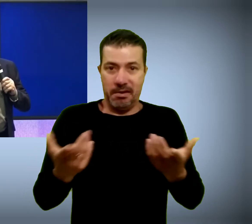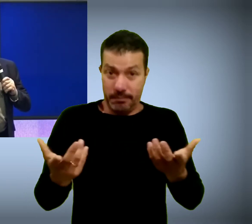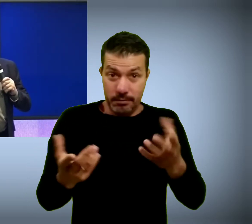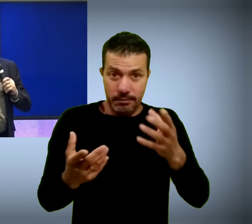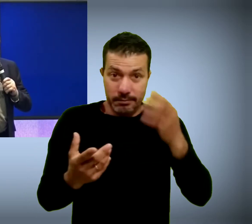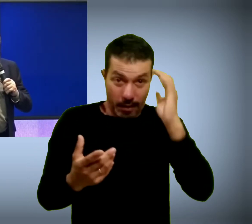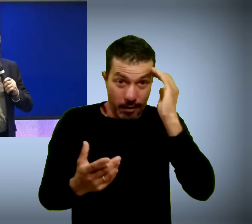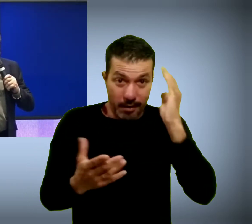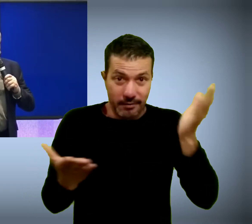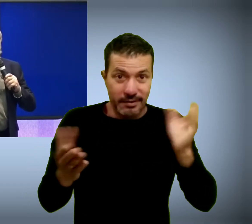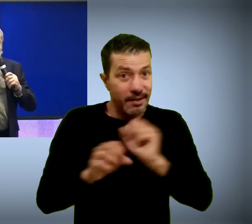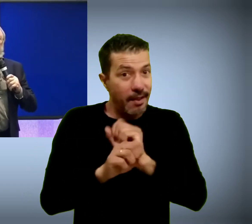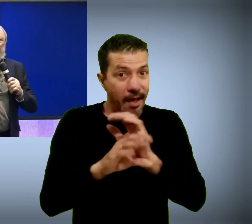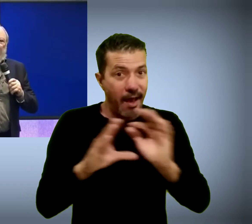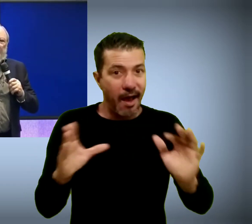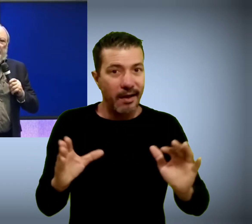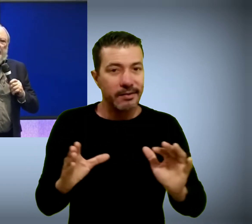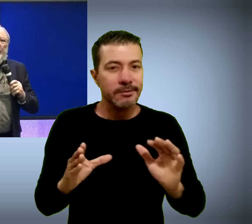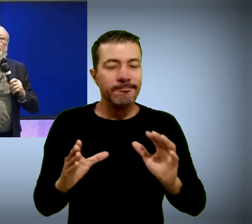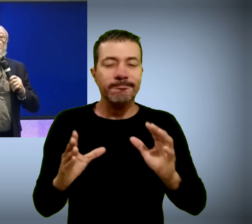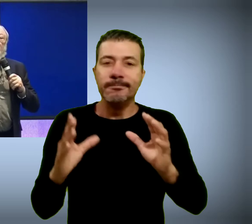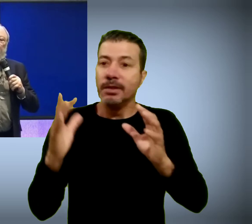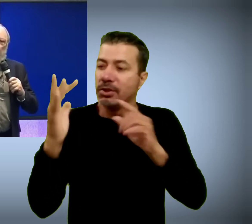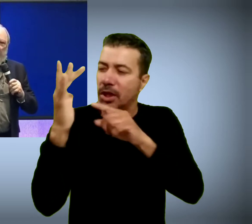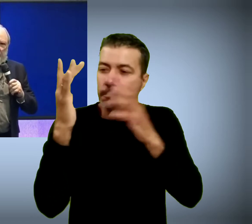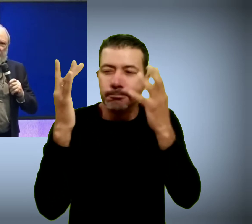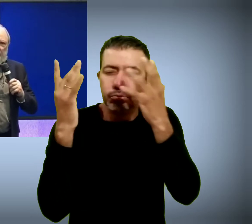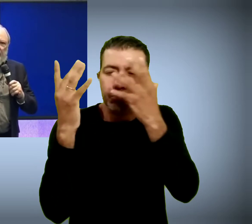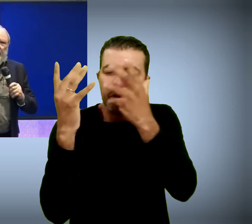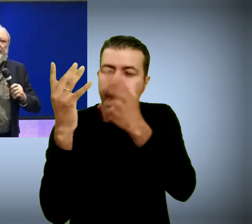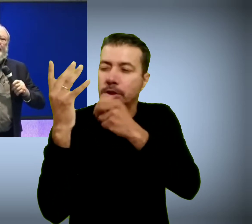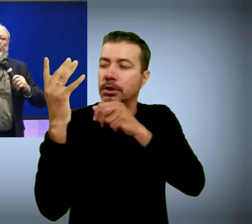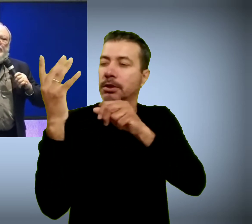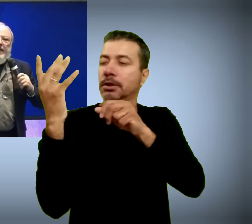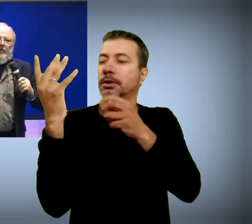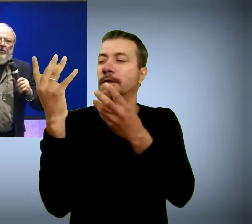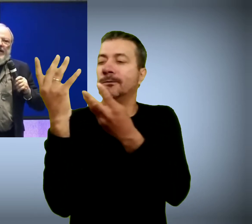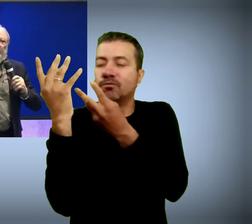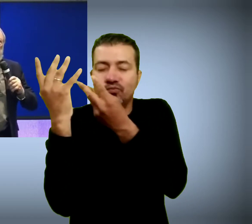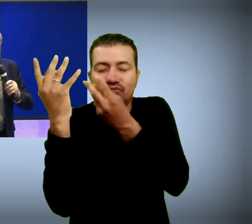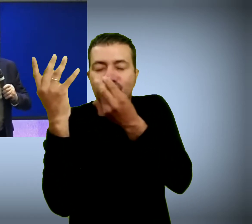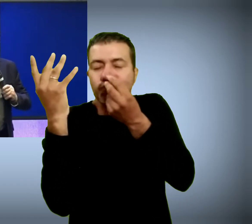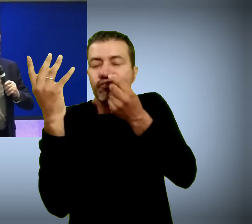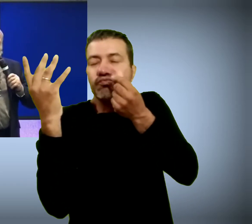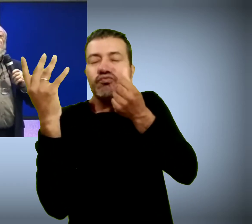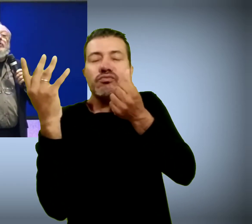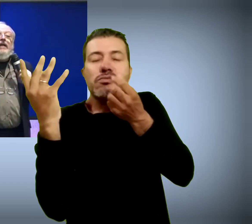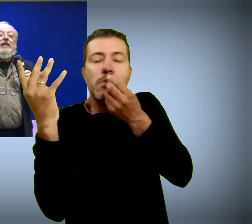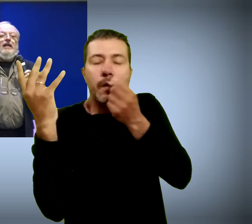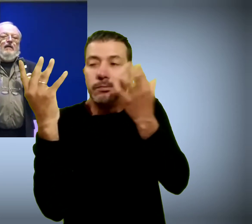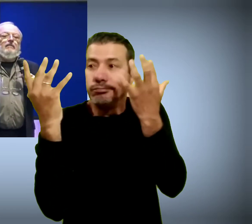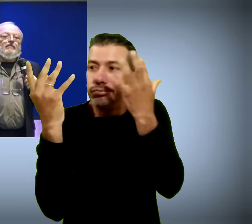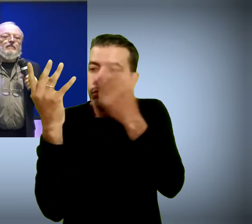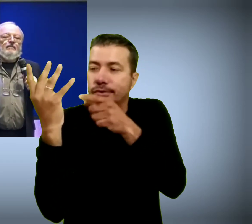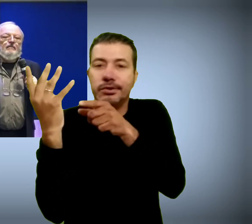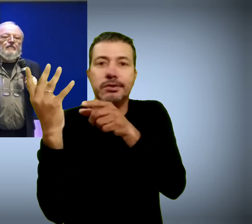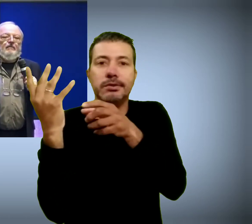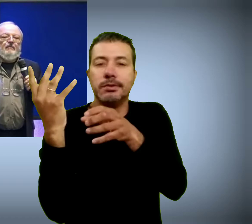Percebe? Tinha que ser agradável, perfumada, estar no meio do jardim, ser